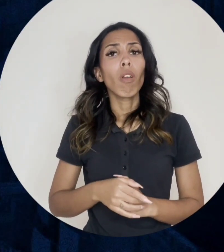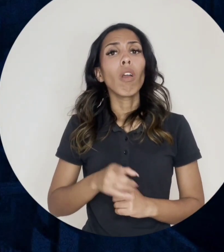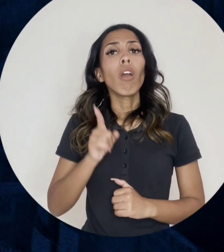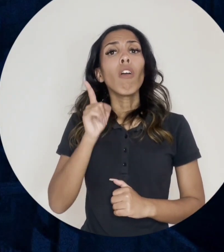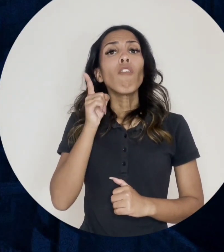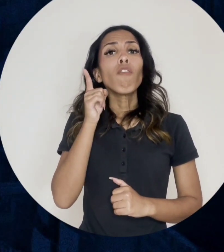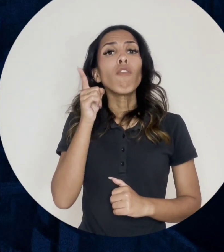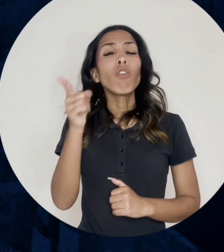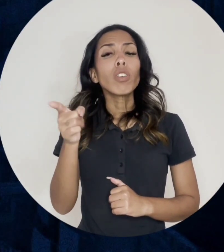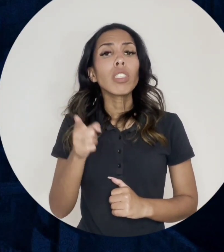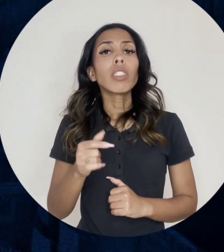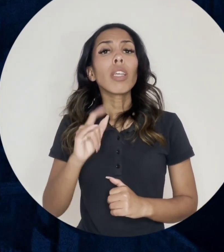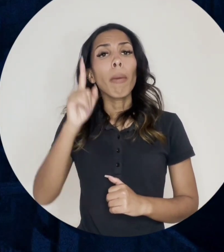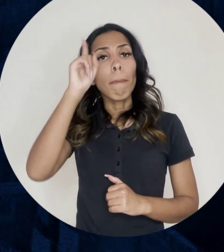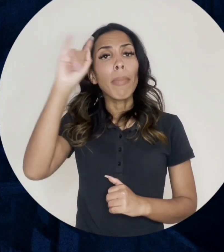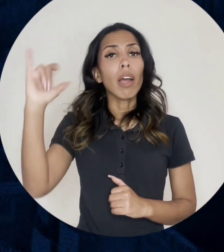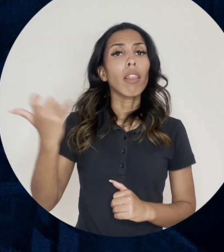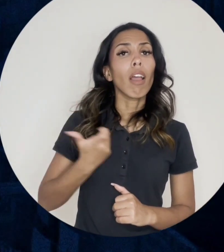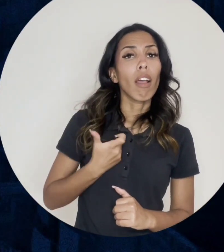Você manda me avisar.